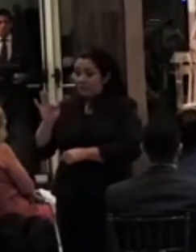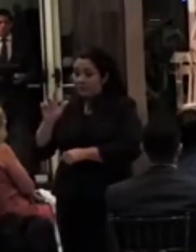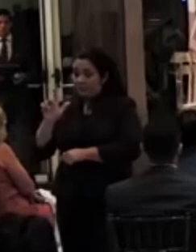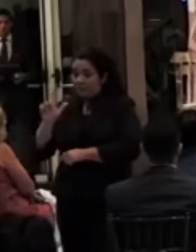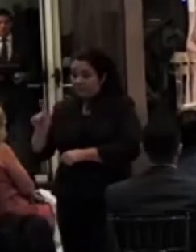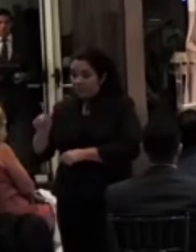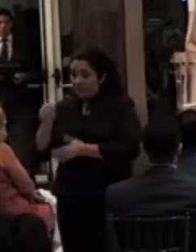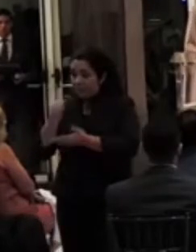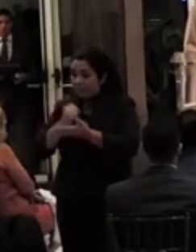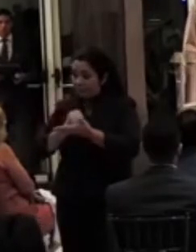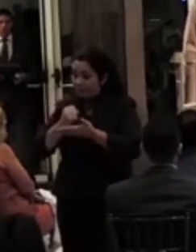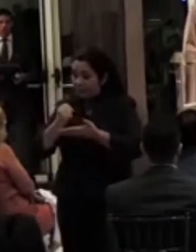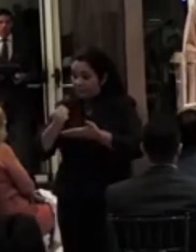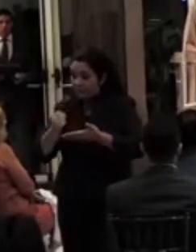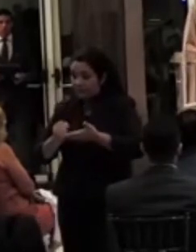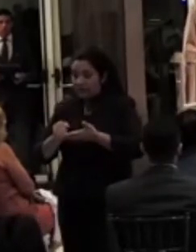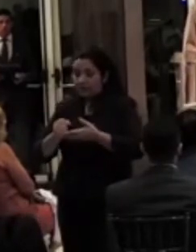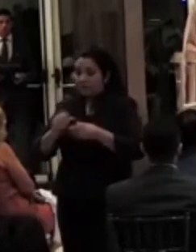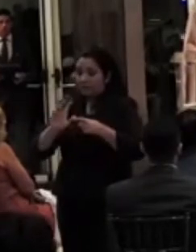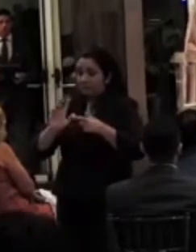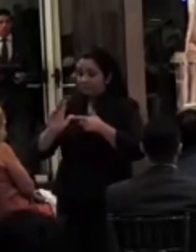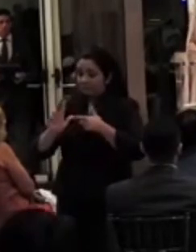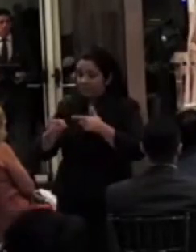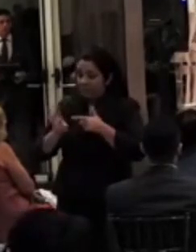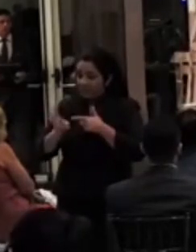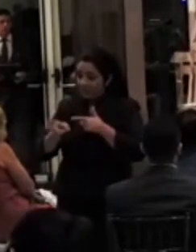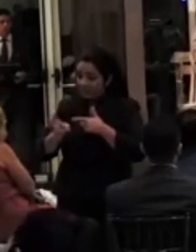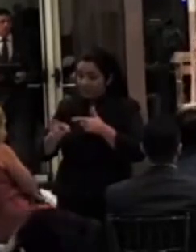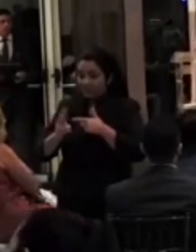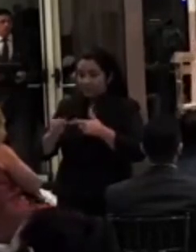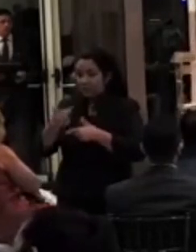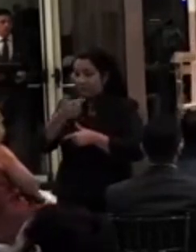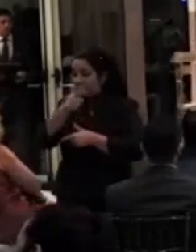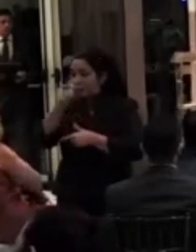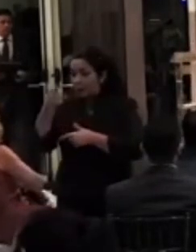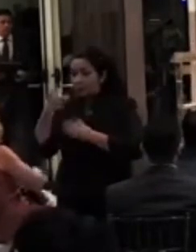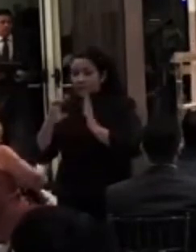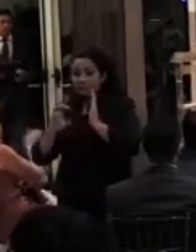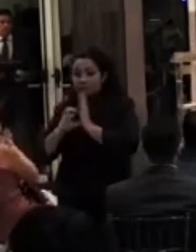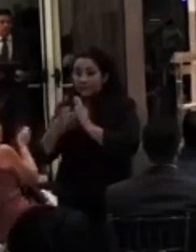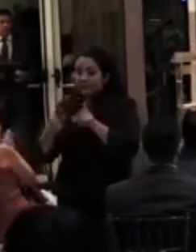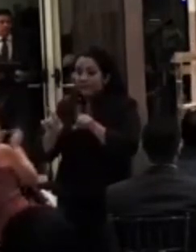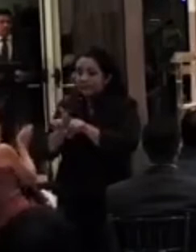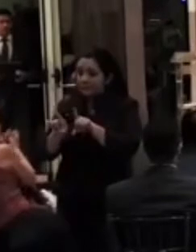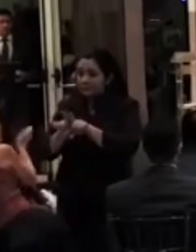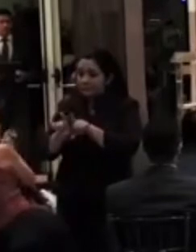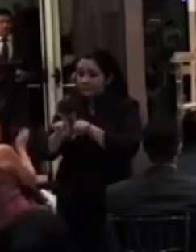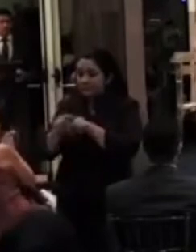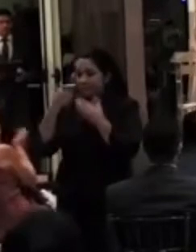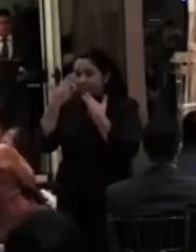efetivos, comissionados, terceirizados e também aos nossos estagiários e estagiárias.